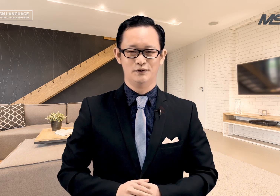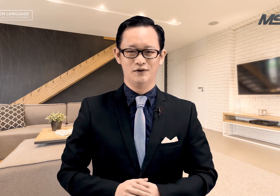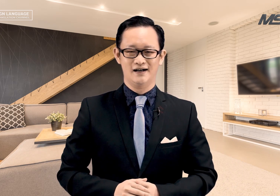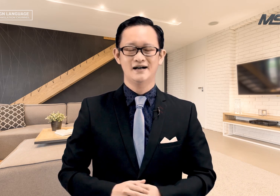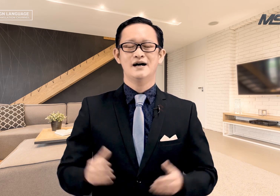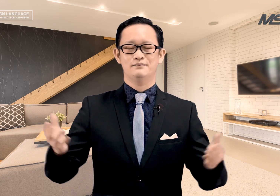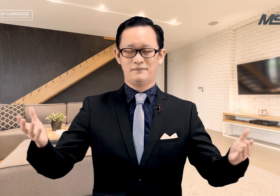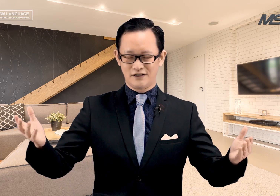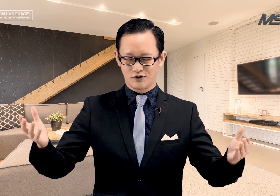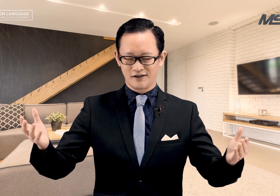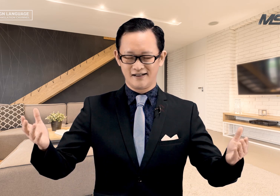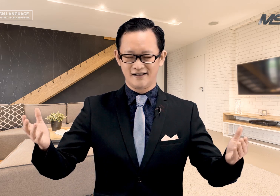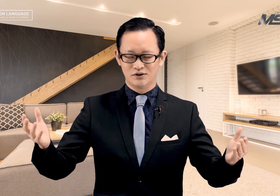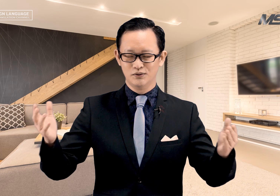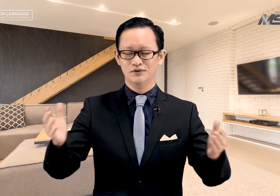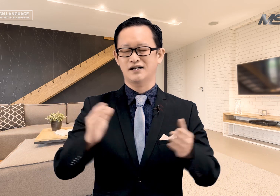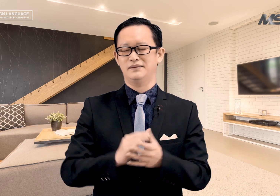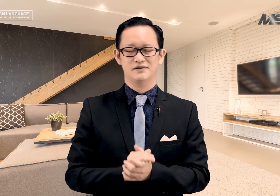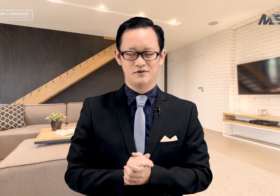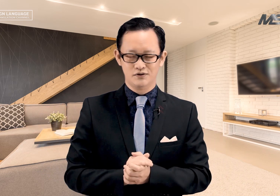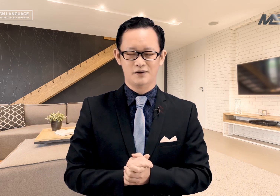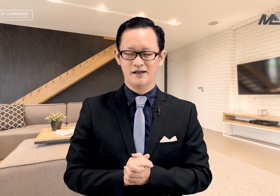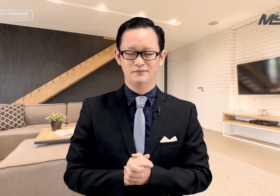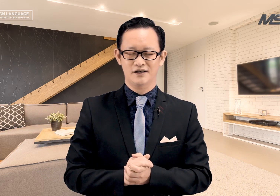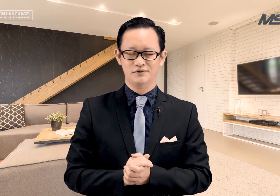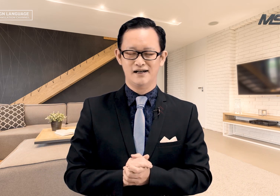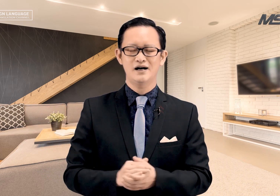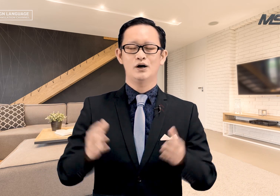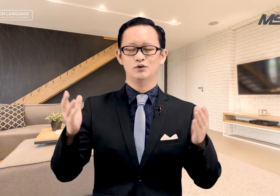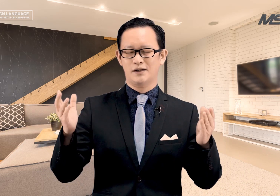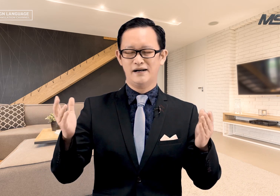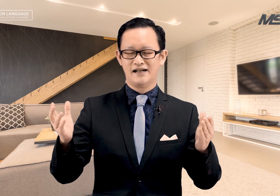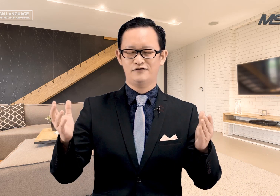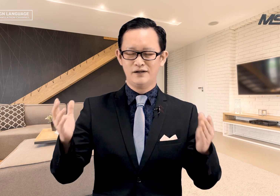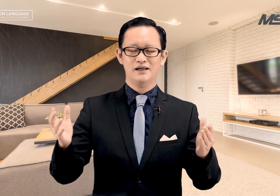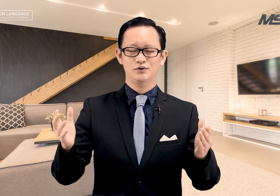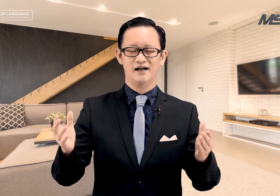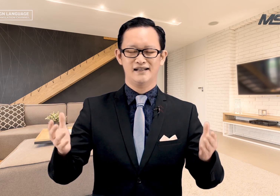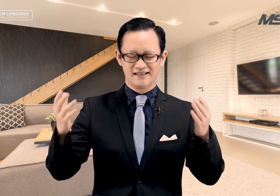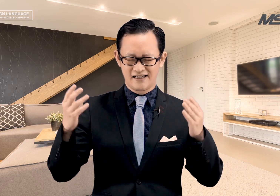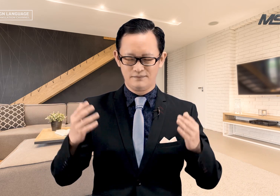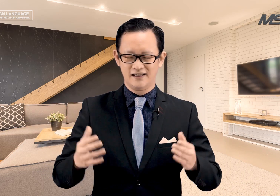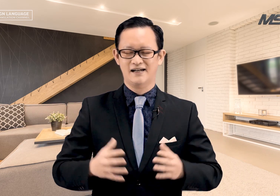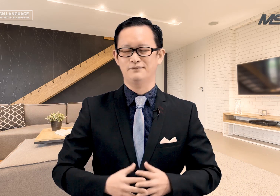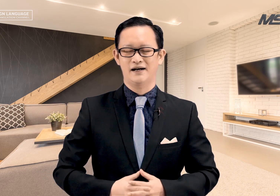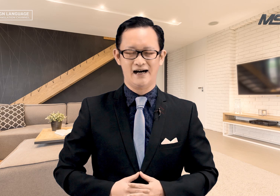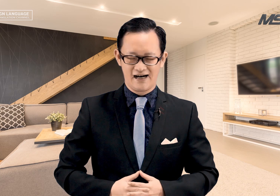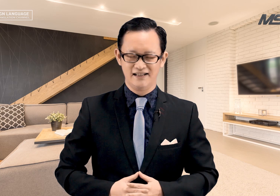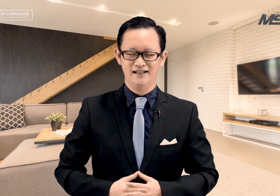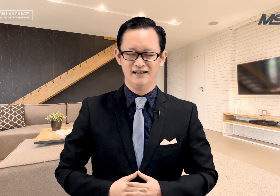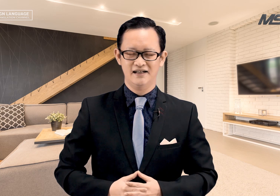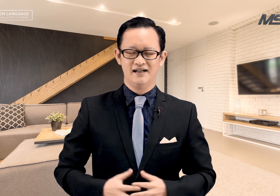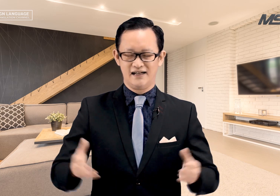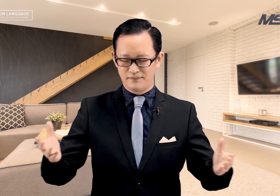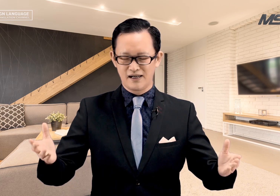di dalam doa. Bapa di sorga, sungguh kami mengucap syukur kepadamu ya Tuhan untuk kebenaran firman Tuhan yang telah dibagikan pada